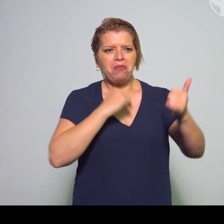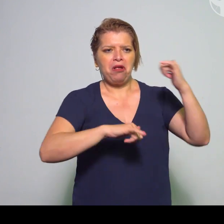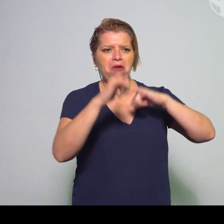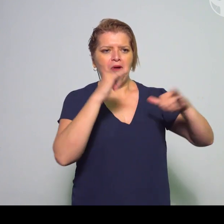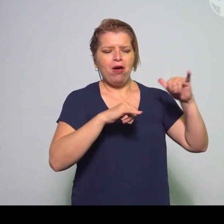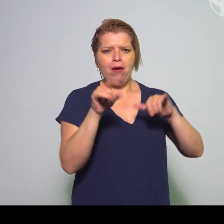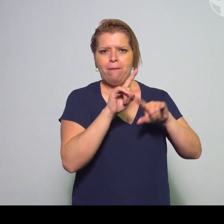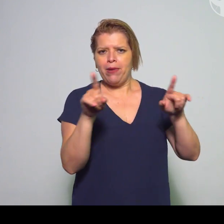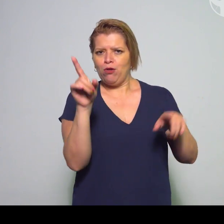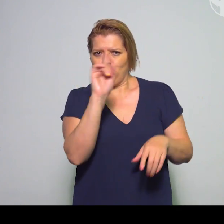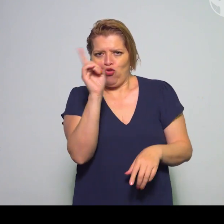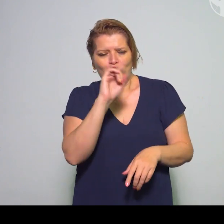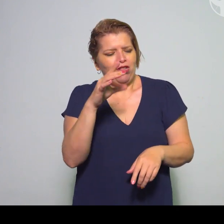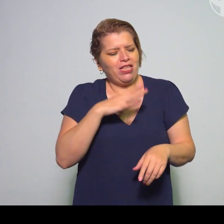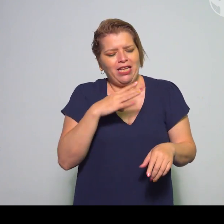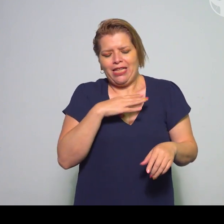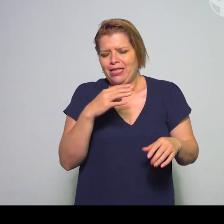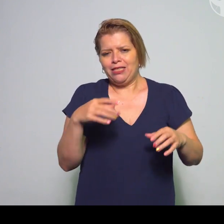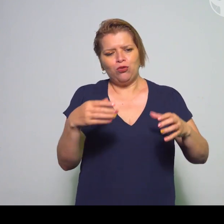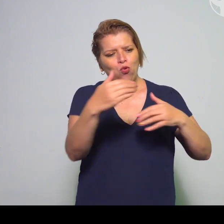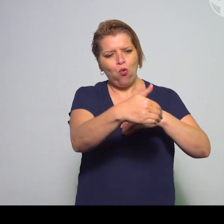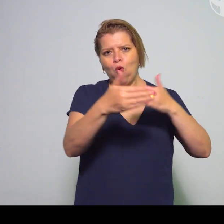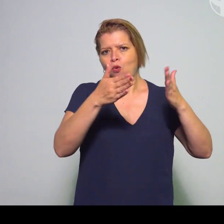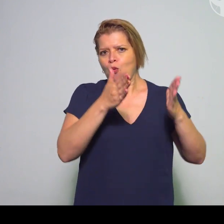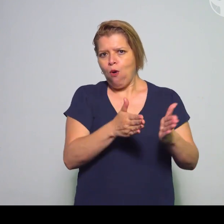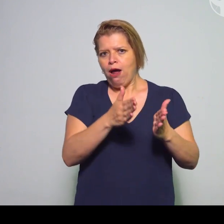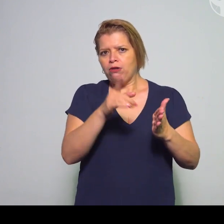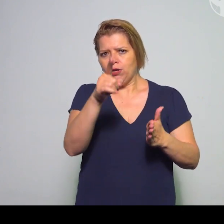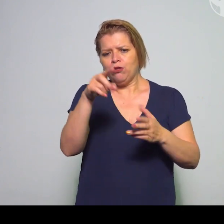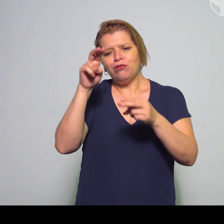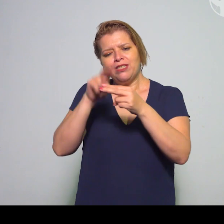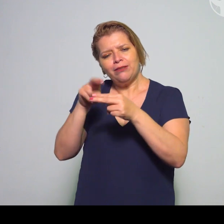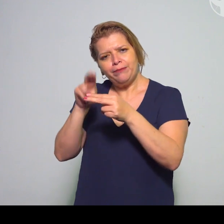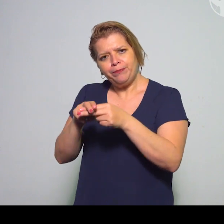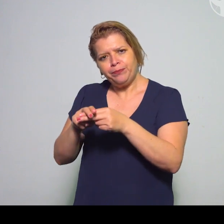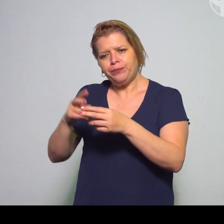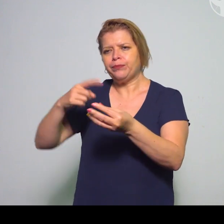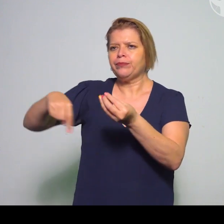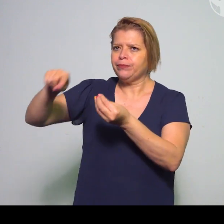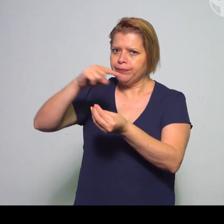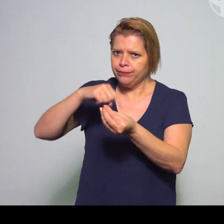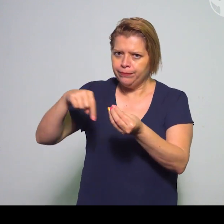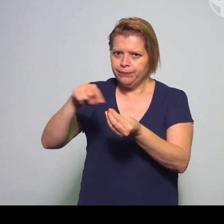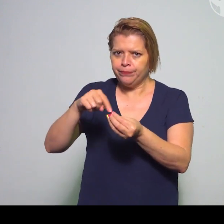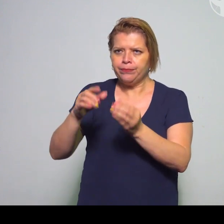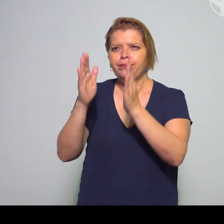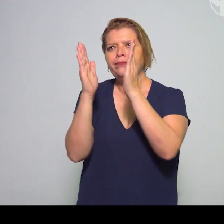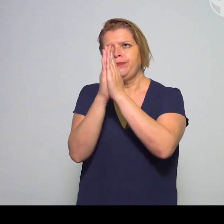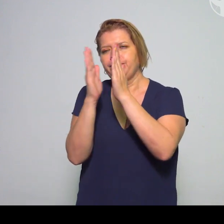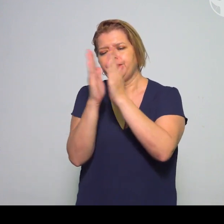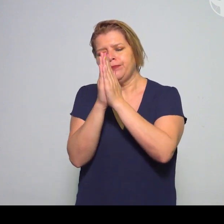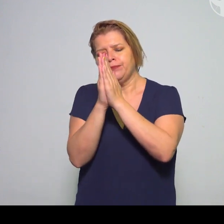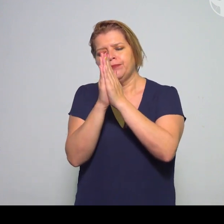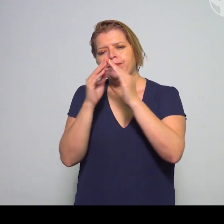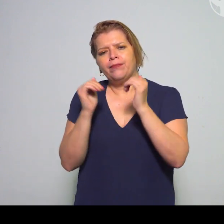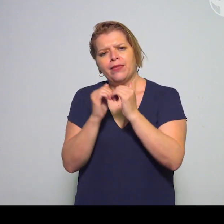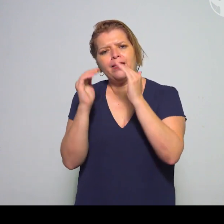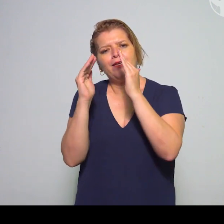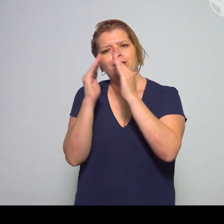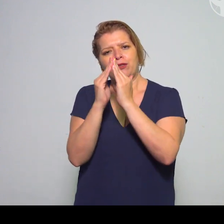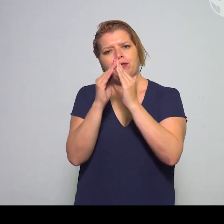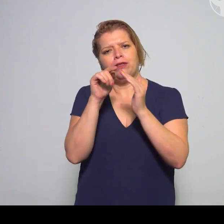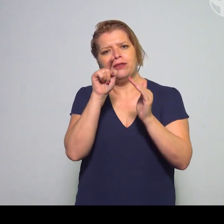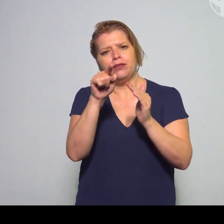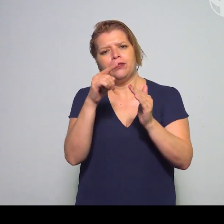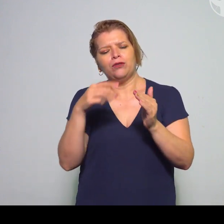para divertirte, pero no tienes ese cuarto de guerra donde te vas a sentar con tu familia a clamar por esos pedazos que quizás